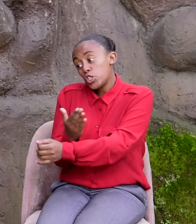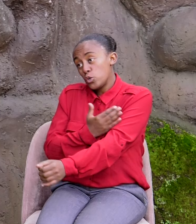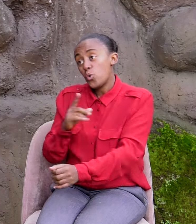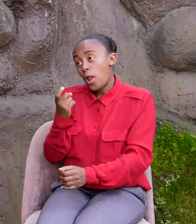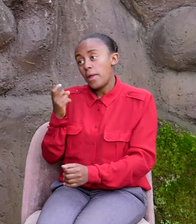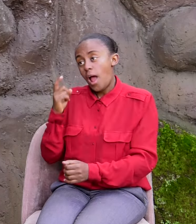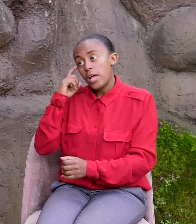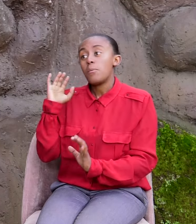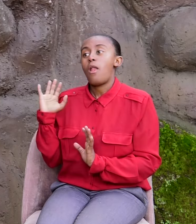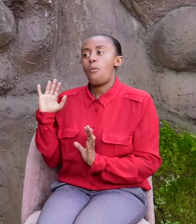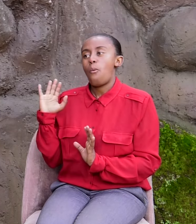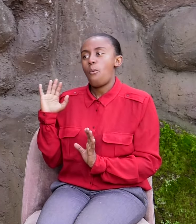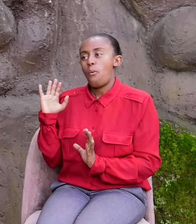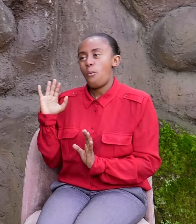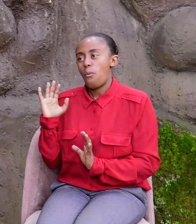ብዬ አስባለሁ።